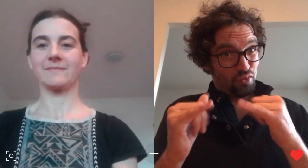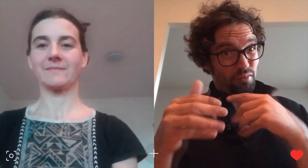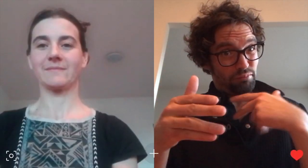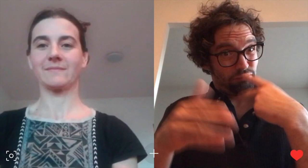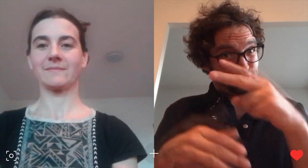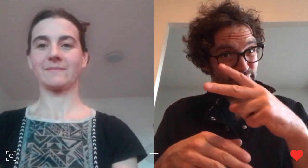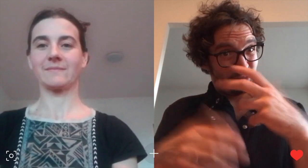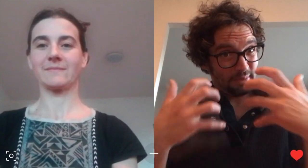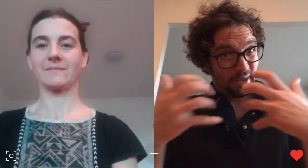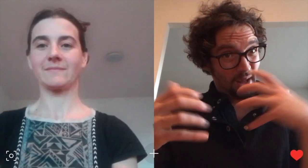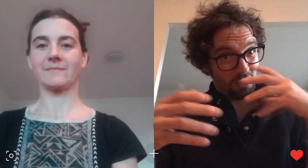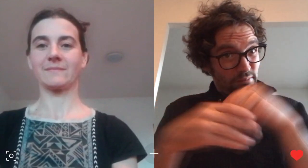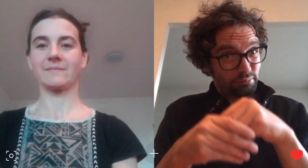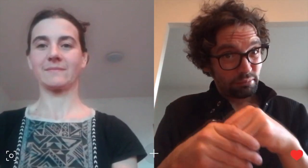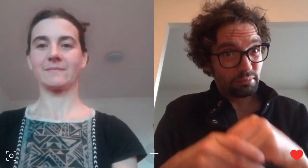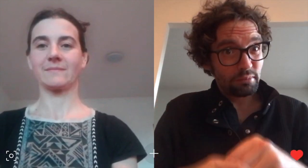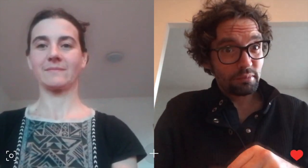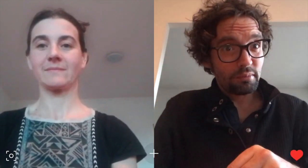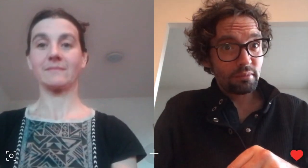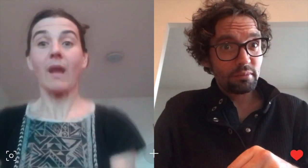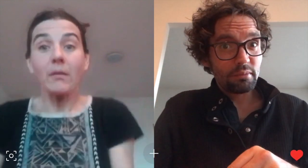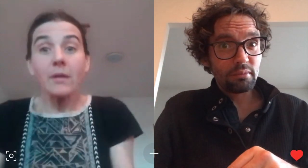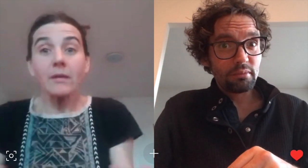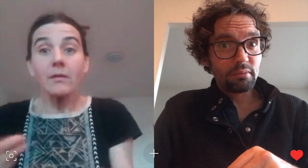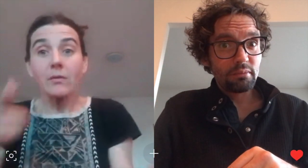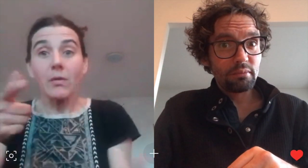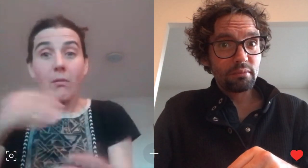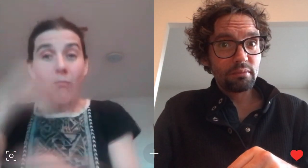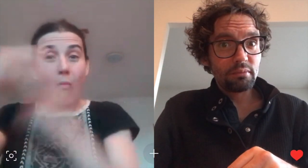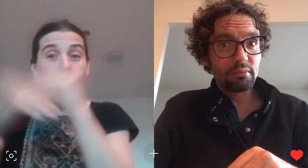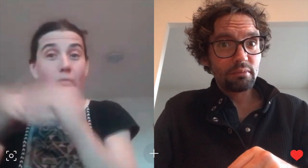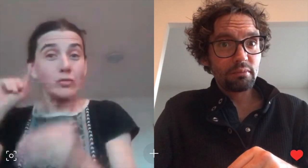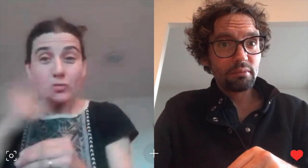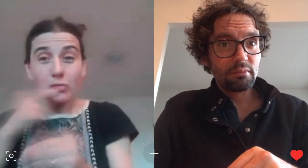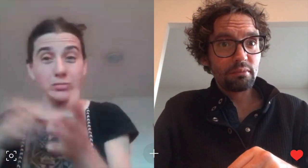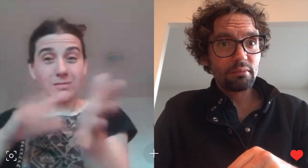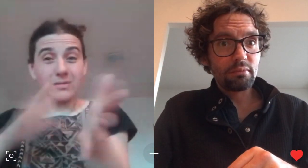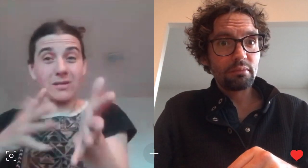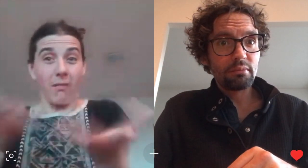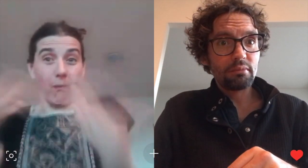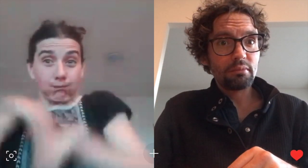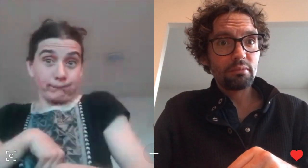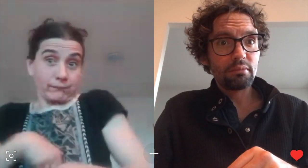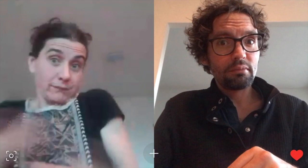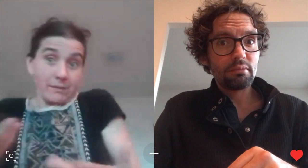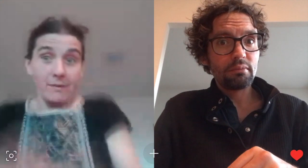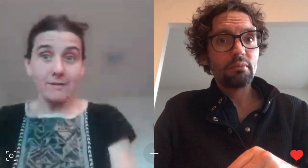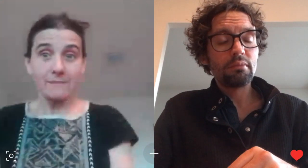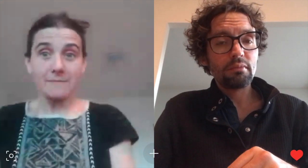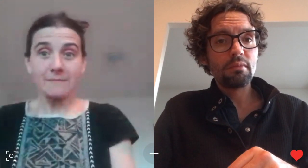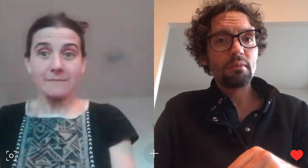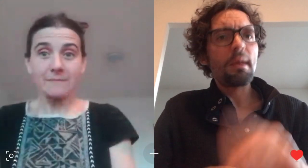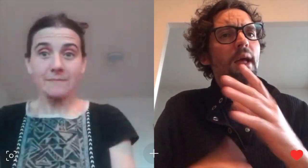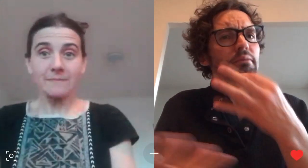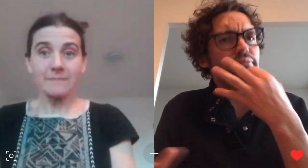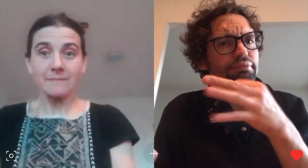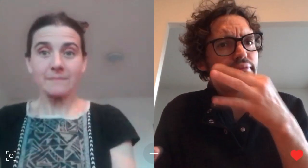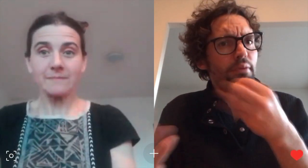Lui c'est Igor, ses parents aussi sont sourds Je l vu dans un champ-signe, ce mec crève l'écran Non mais attends, la